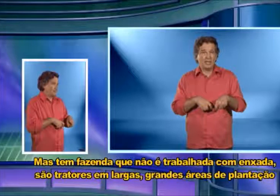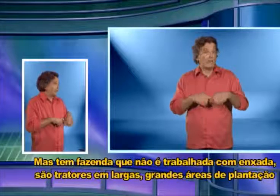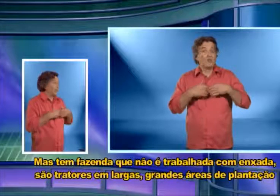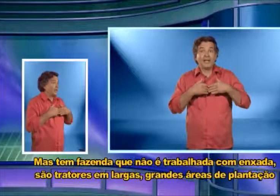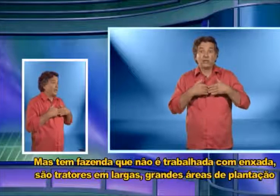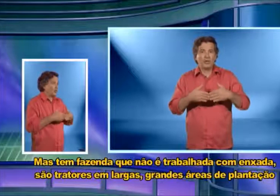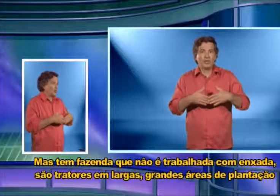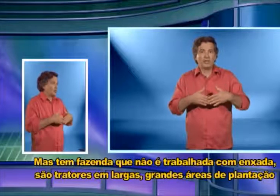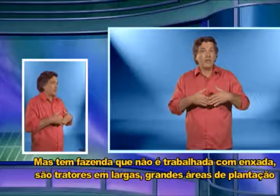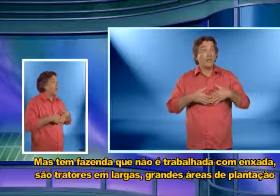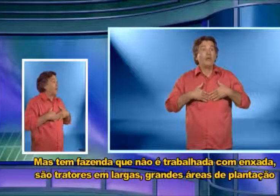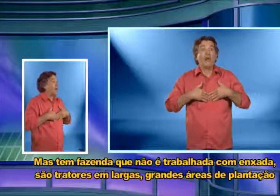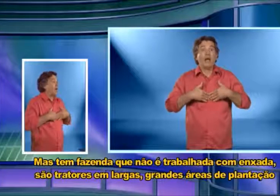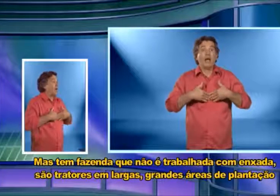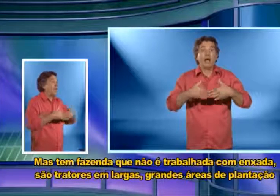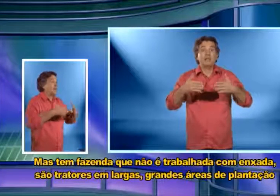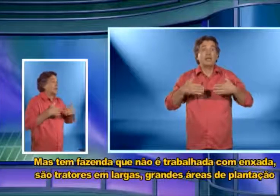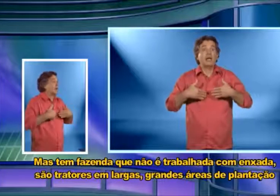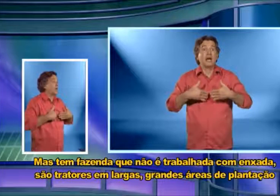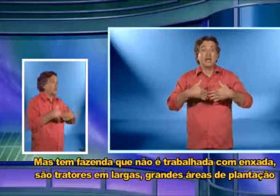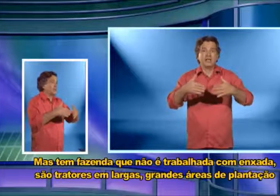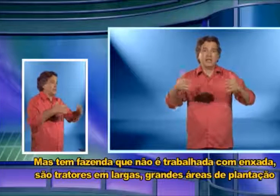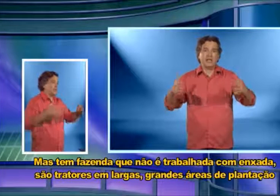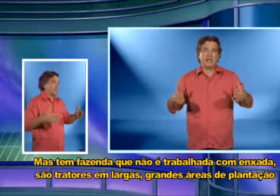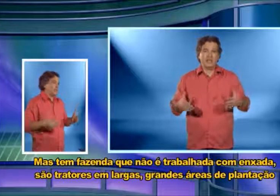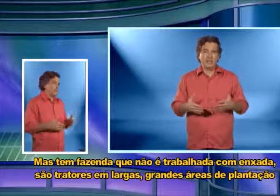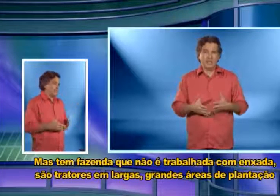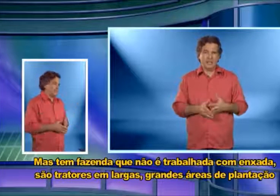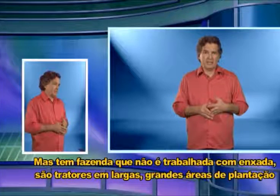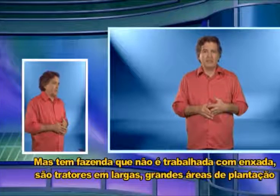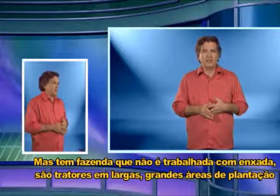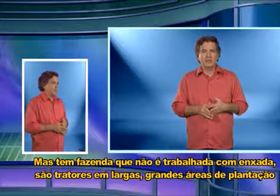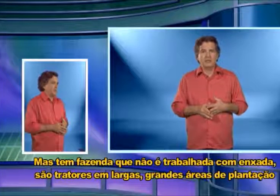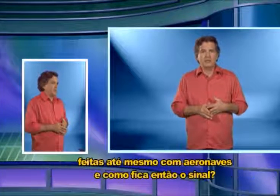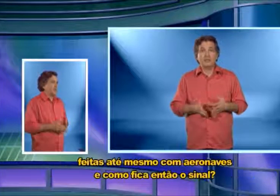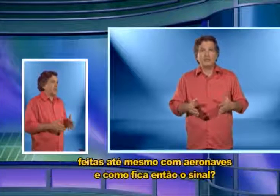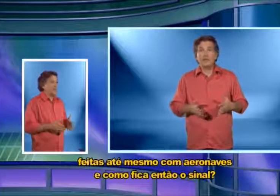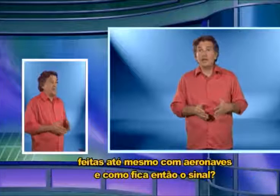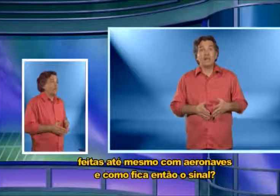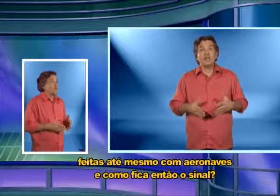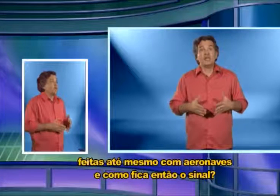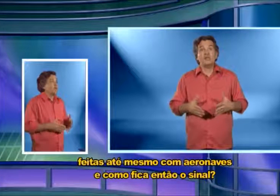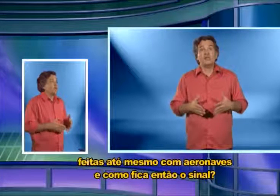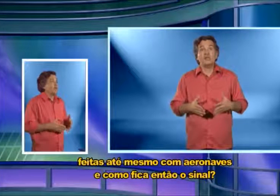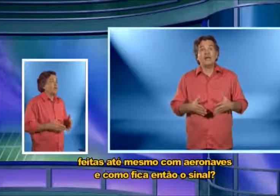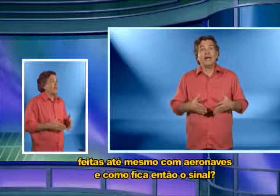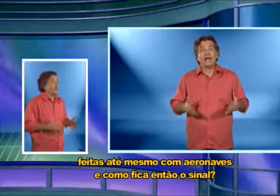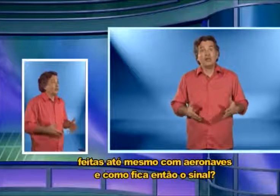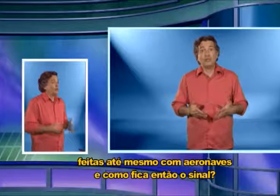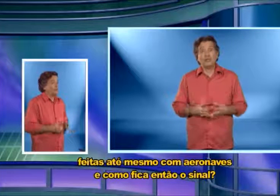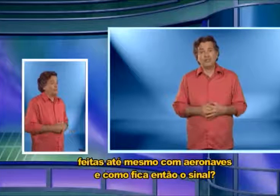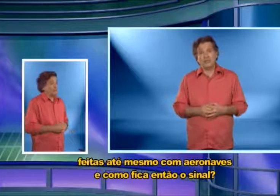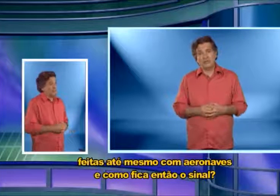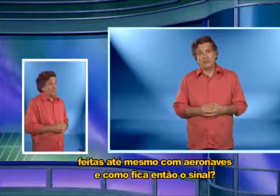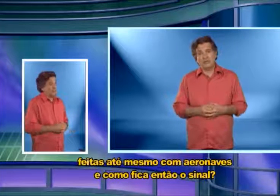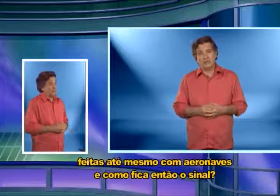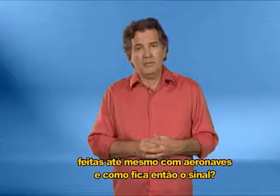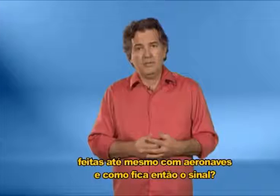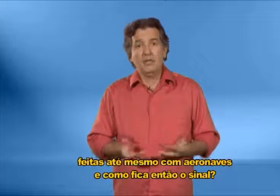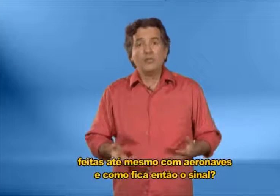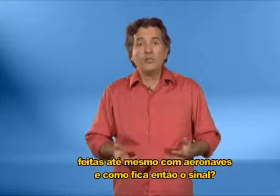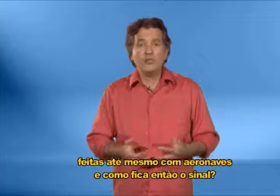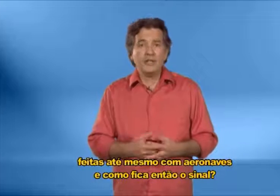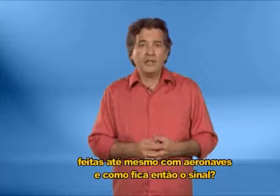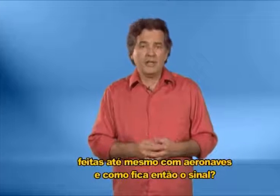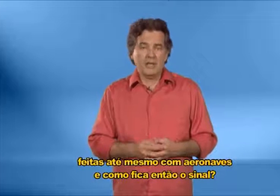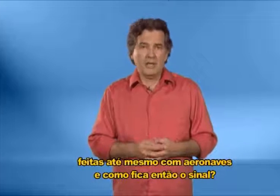enxada. São os tratores, largas, grandes áreas de plantação, feitos até mesmo com aeronaves.